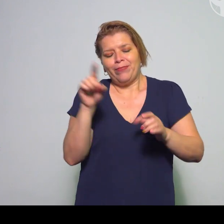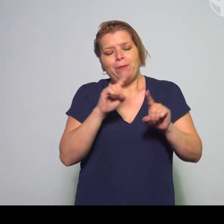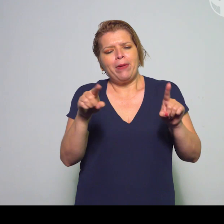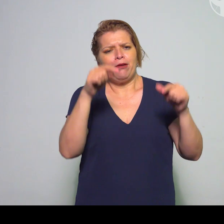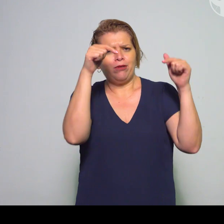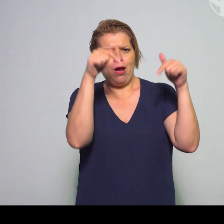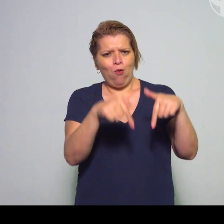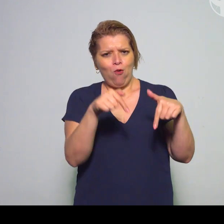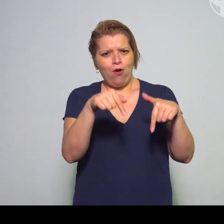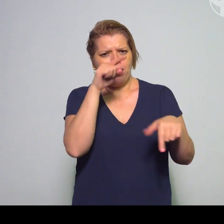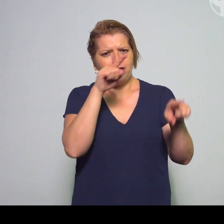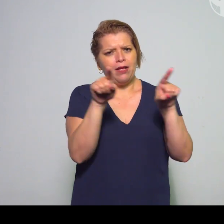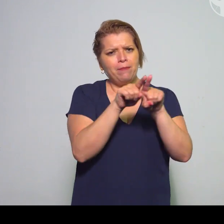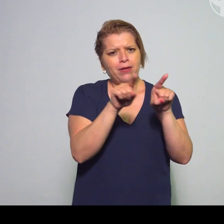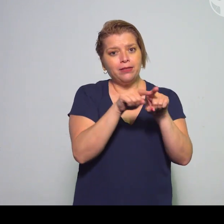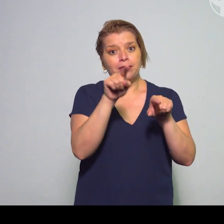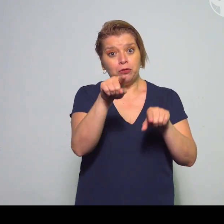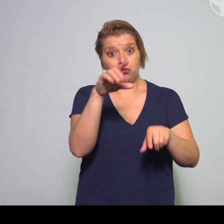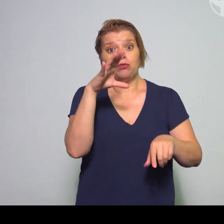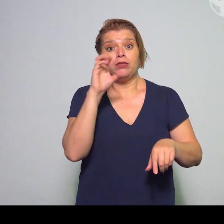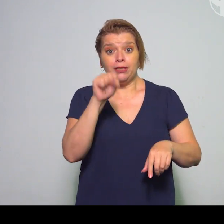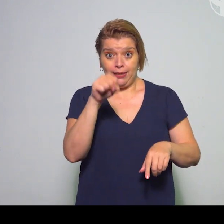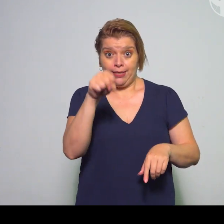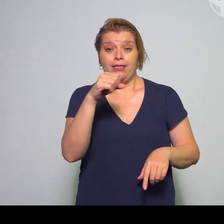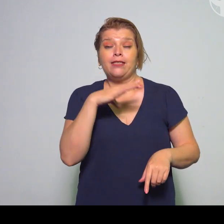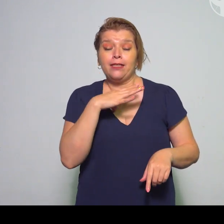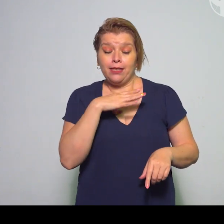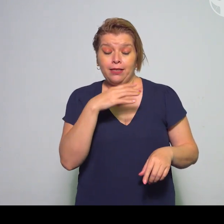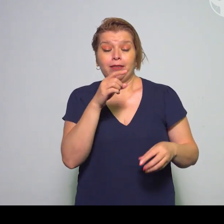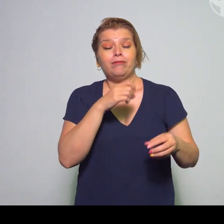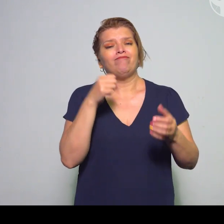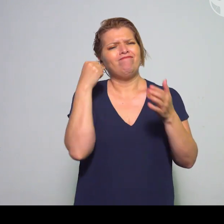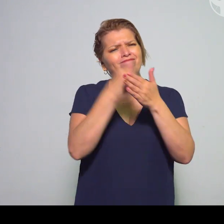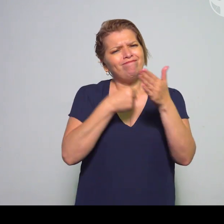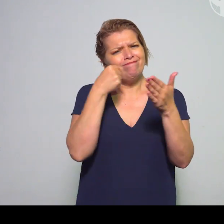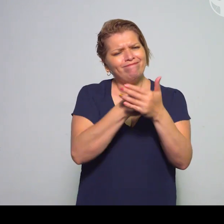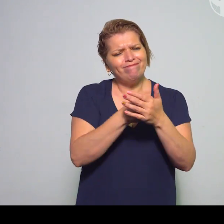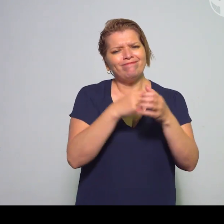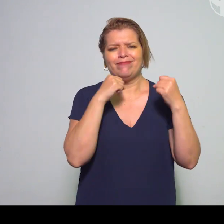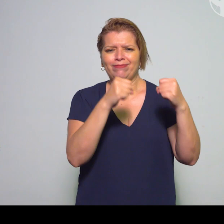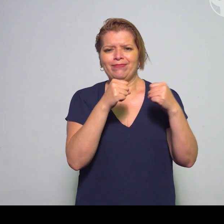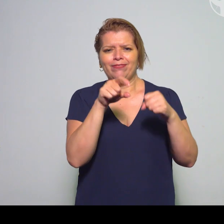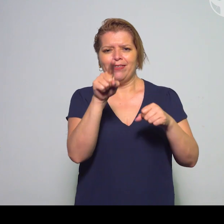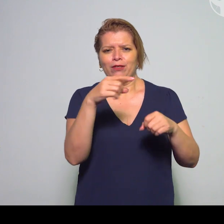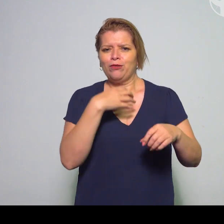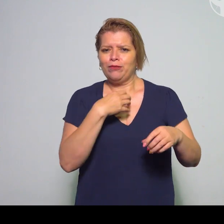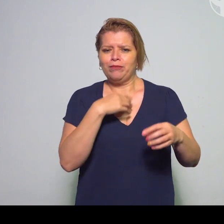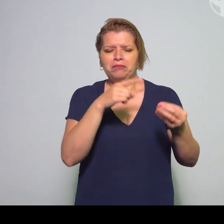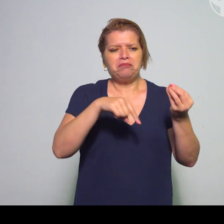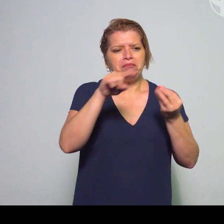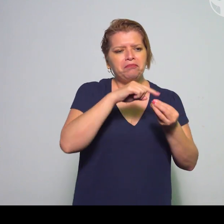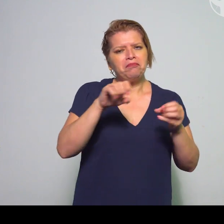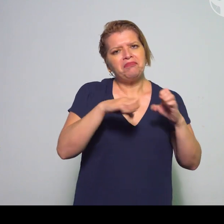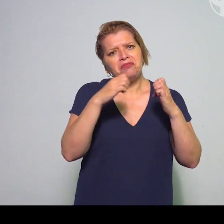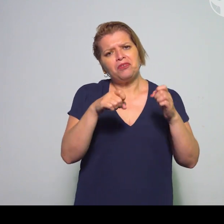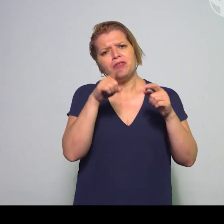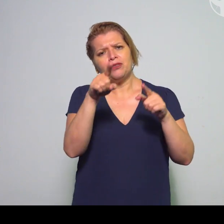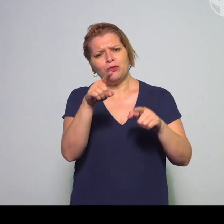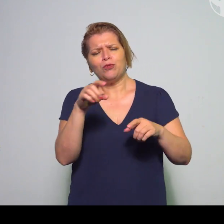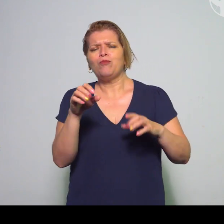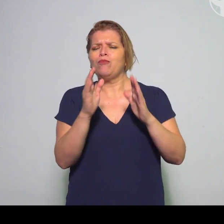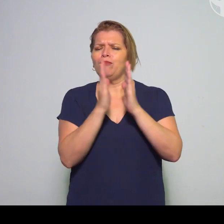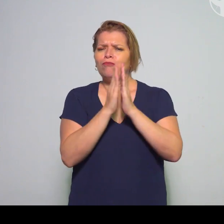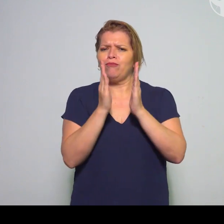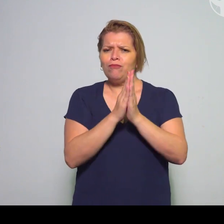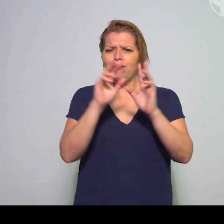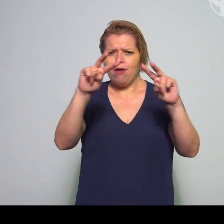te sirva para tener todas las herramientas para que cuando la crisis llegue sepas cómo afrontarlas. Quizás estás en medio de